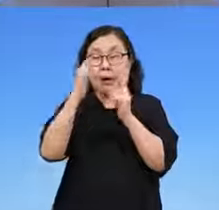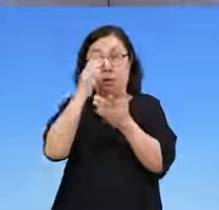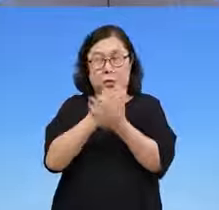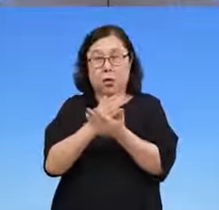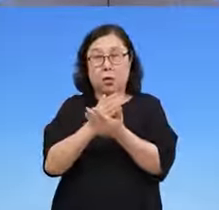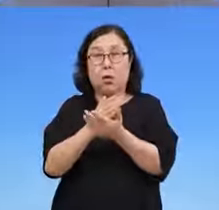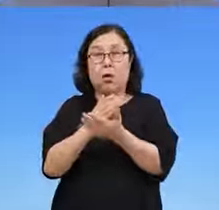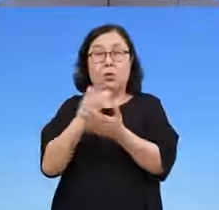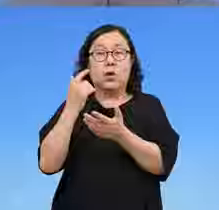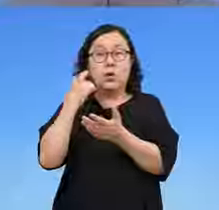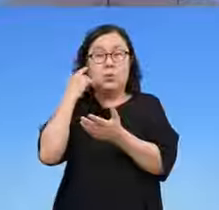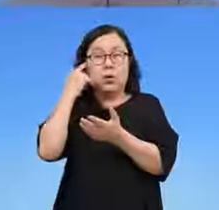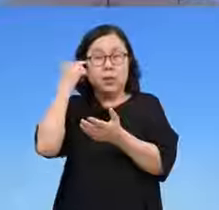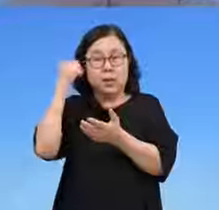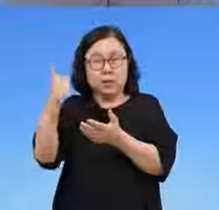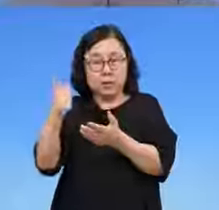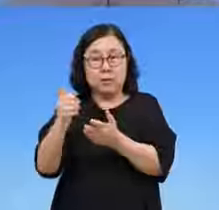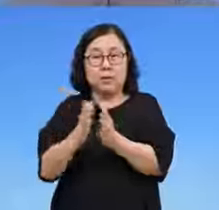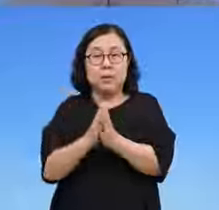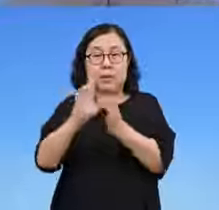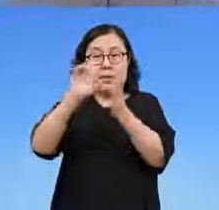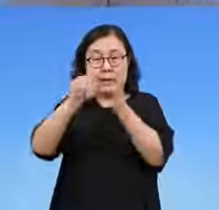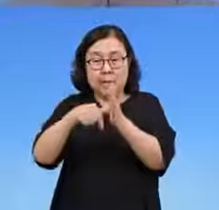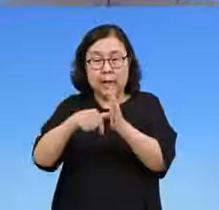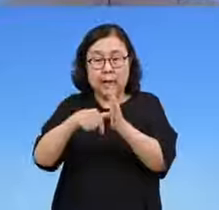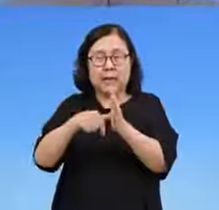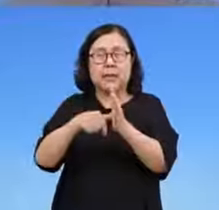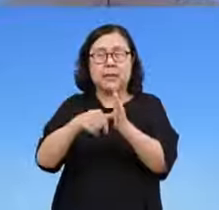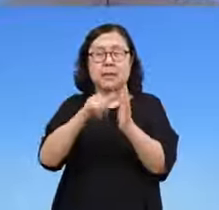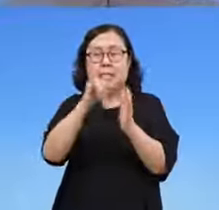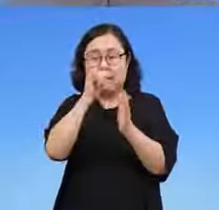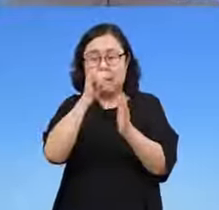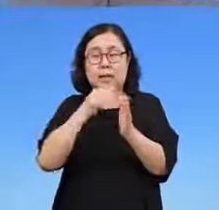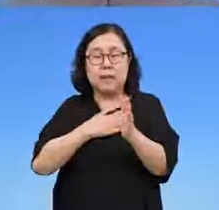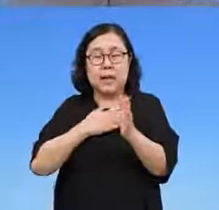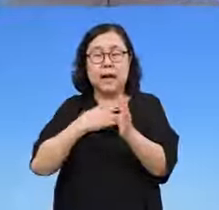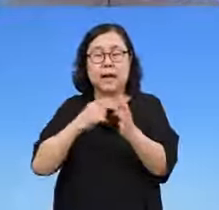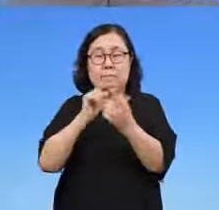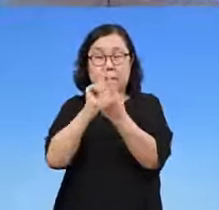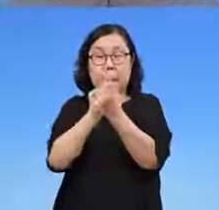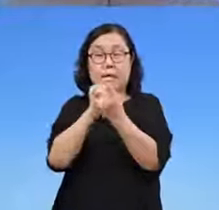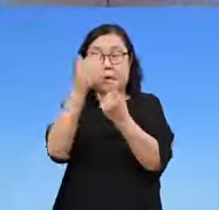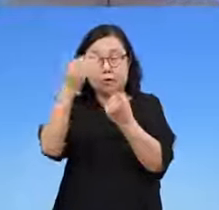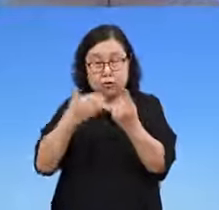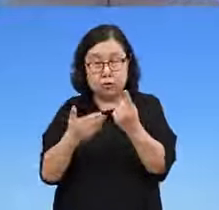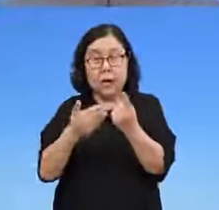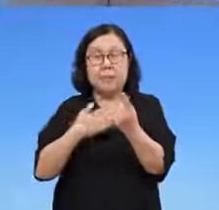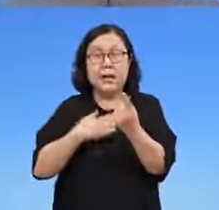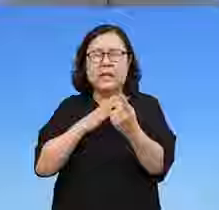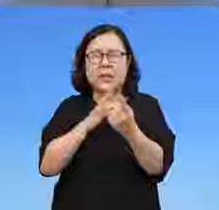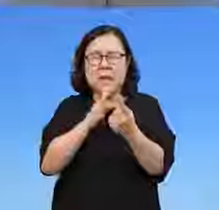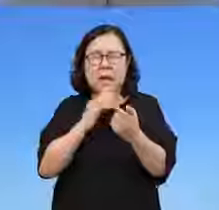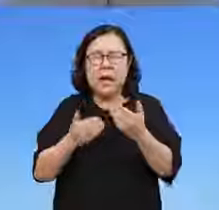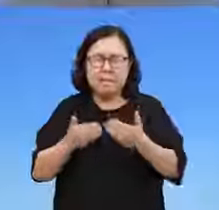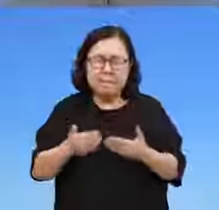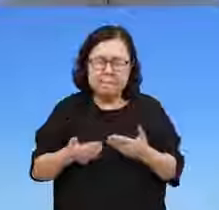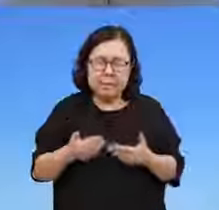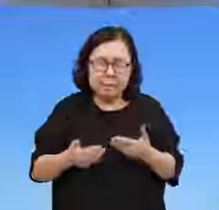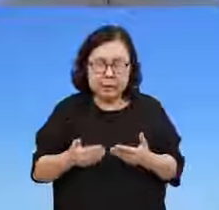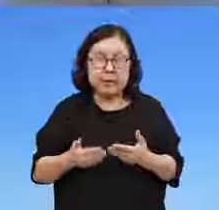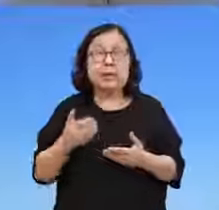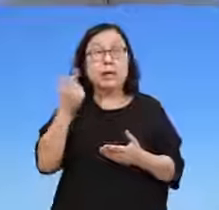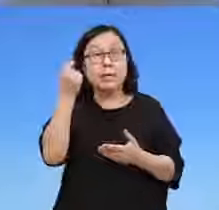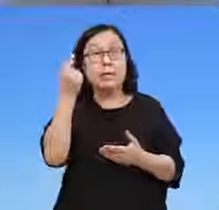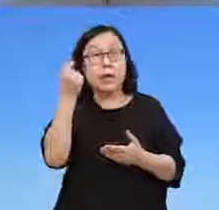믿는데 이분은 시간 남아도 오는데 이렇게 말할 분이 절대 아니다. 진짜 바쁘신가 보다. 그게 신뢰 아닙니까?